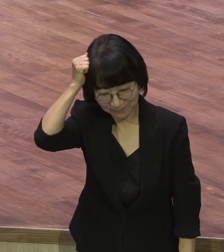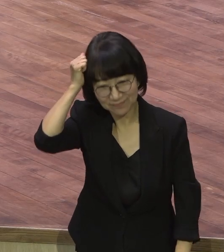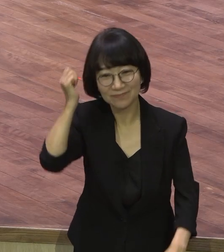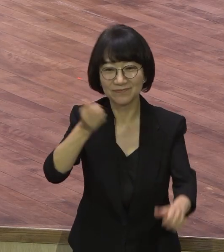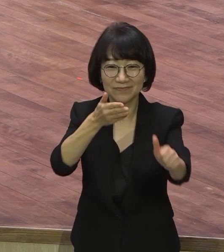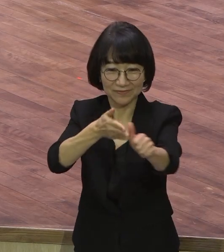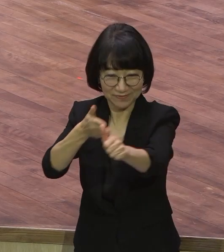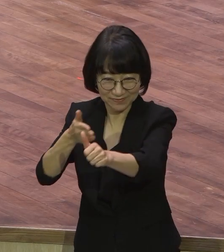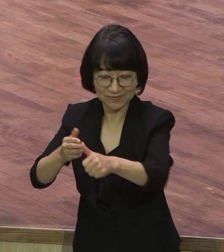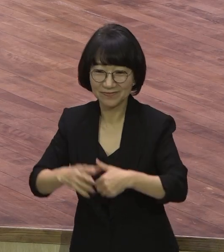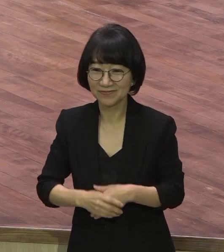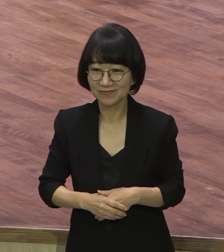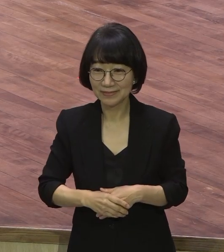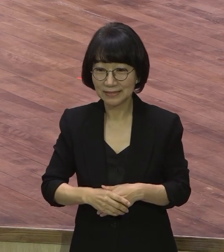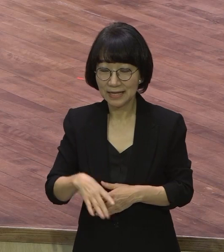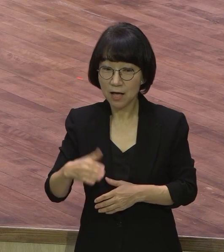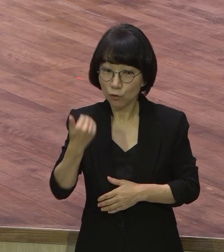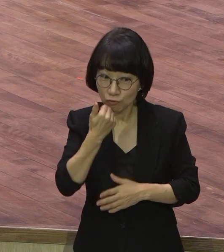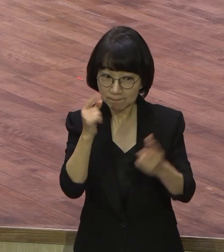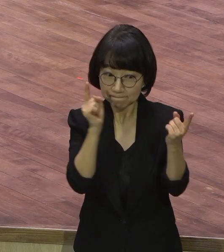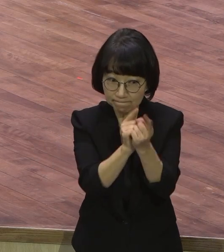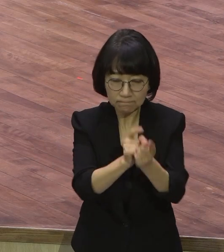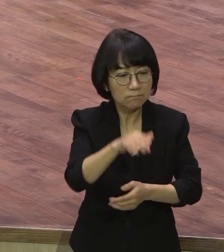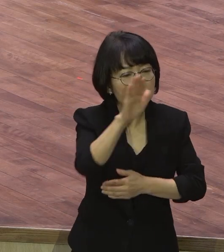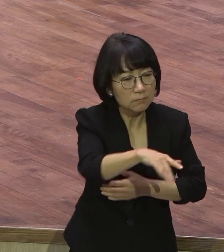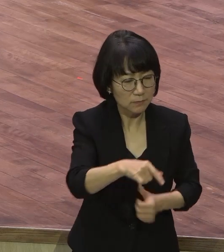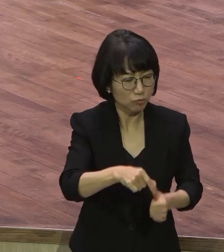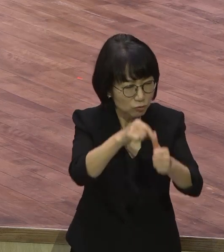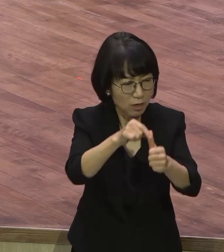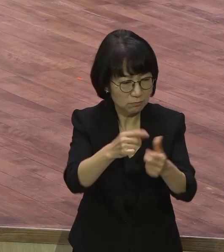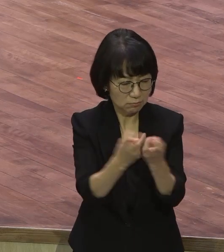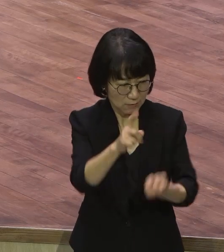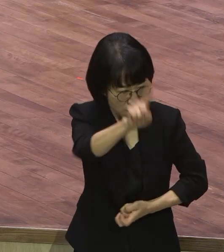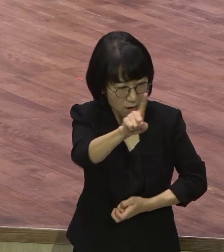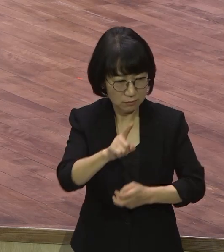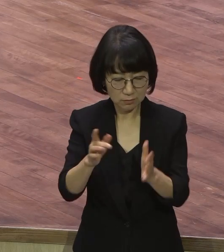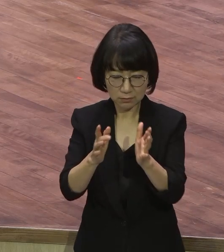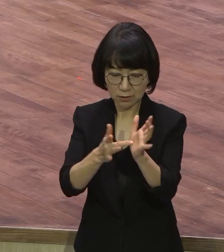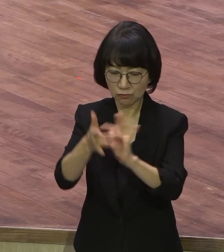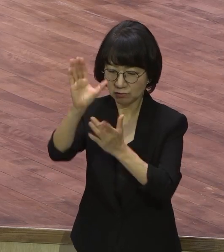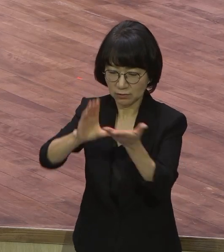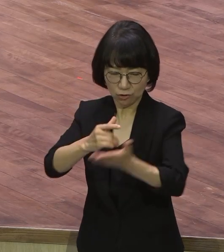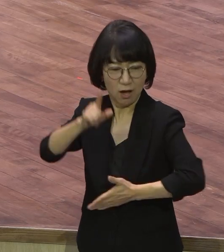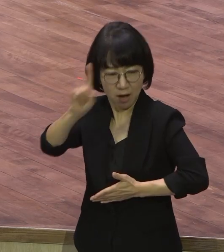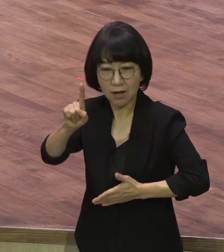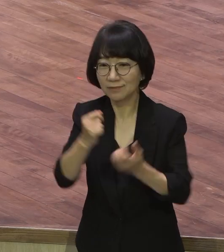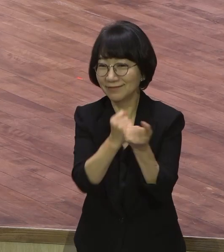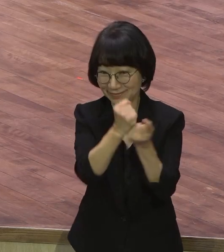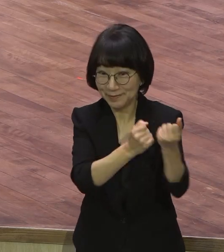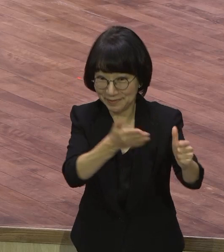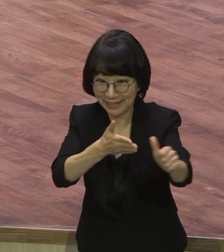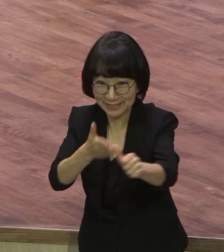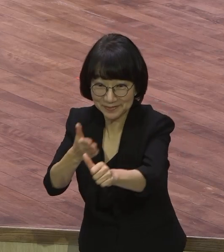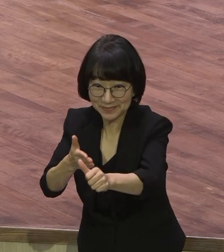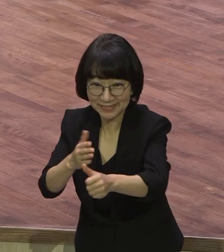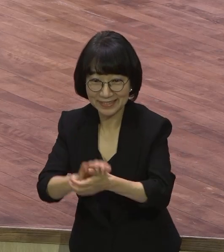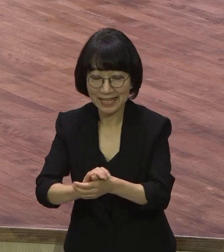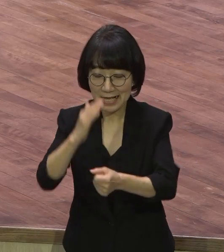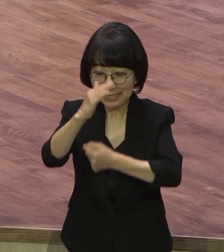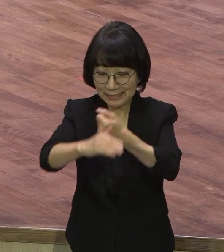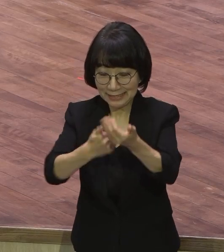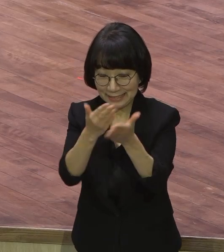어떤 종교를 만나 누굴만도 이 말을 해야 됩니다. 성경 전체 정리예요. 성경 전체가